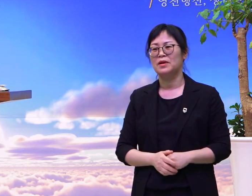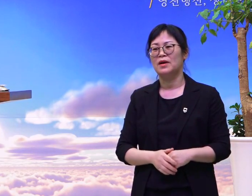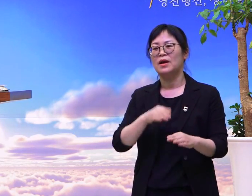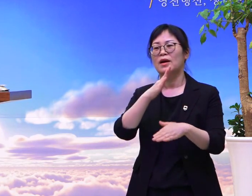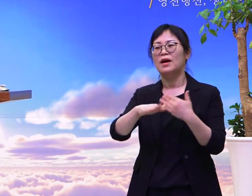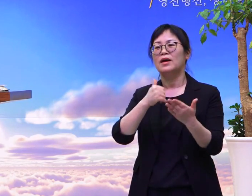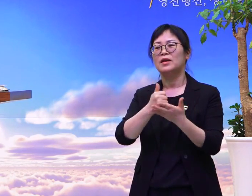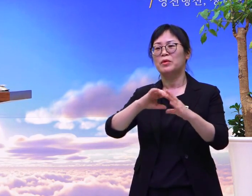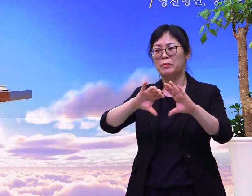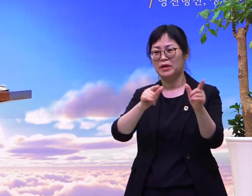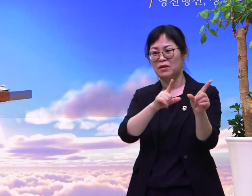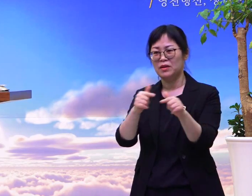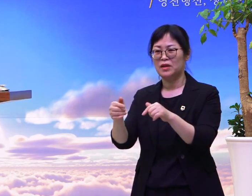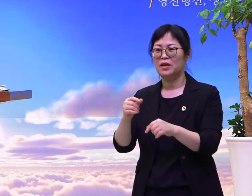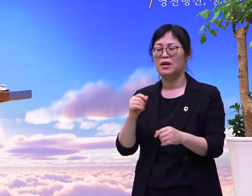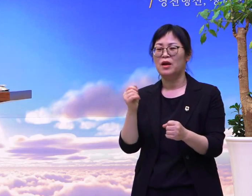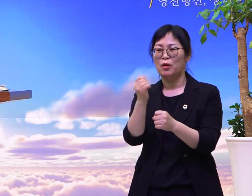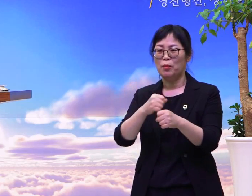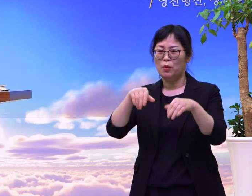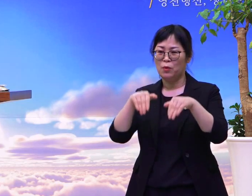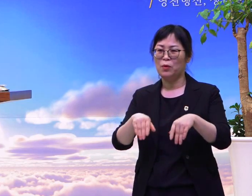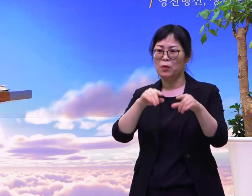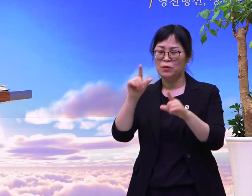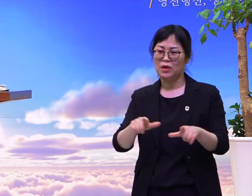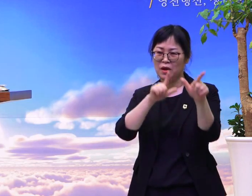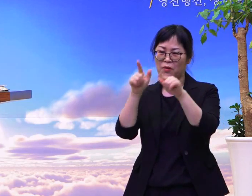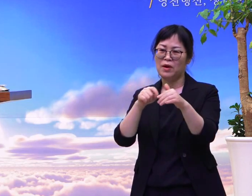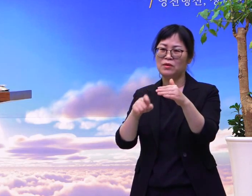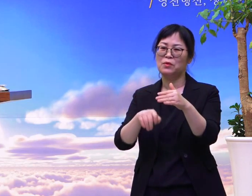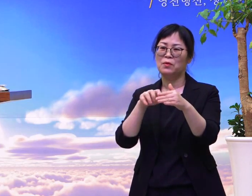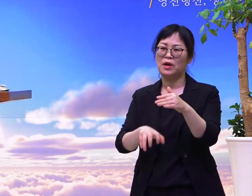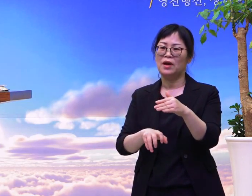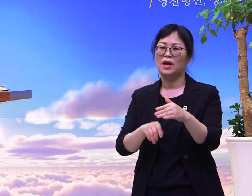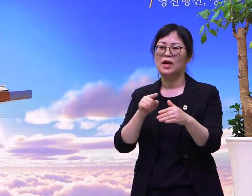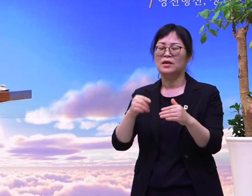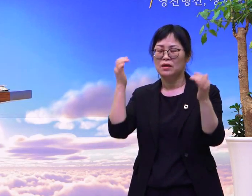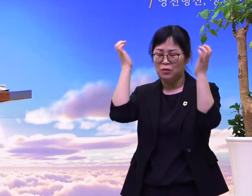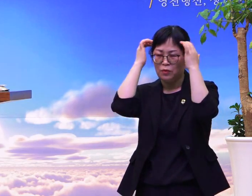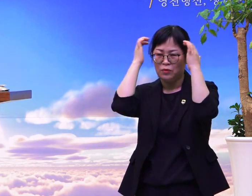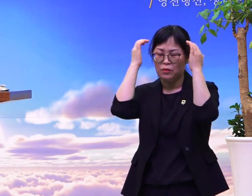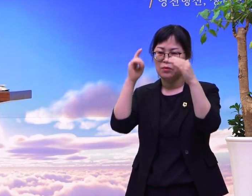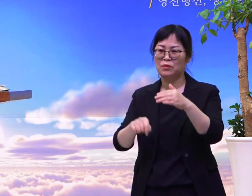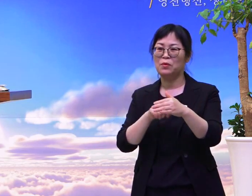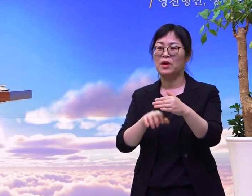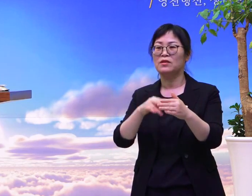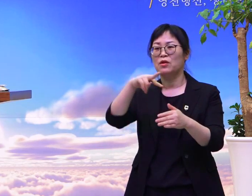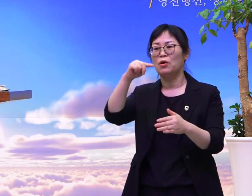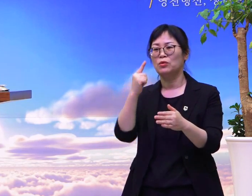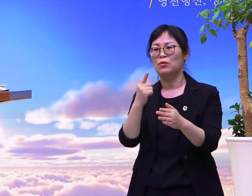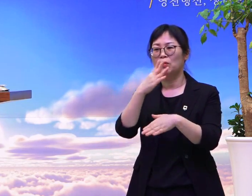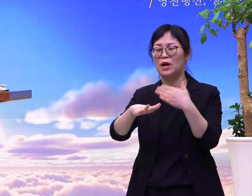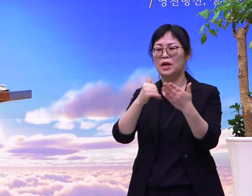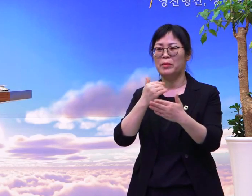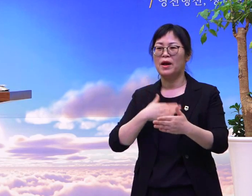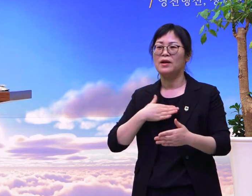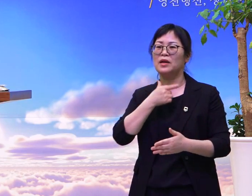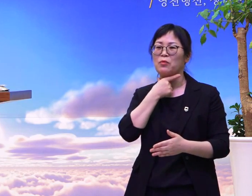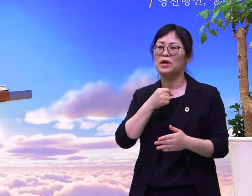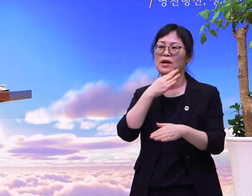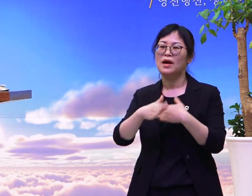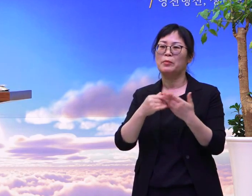하나님의 백성들이 포로 생활이라고 하는 그 고통스러운 상황, 그 상황을 통해서라도 하나님을 알기를 원하는 그